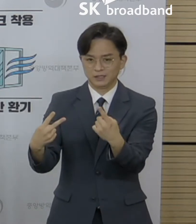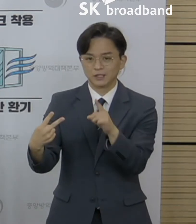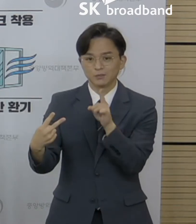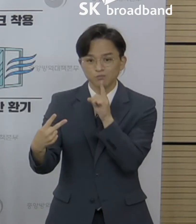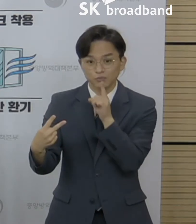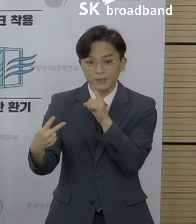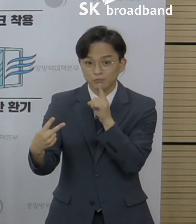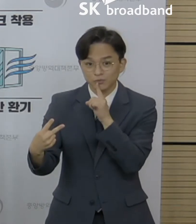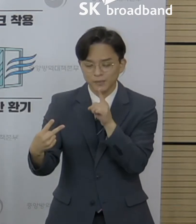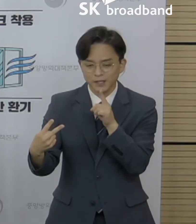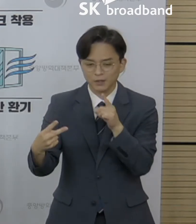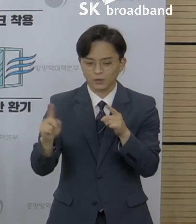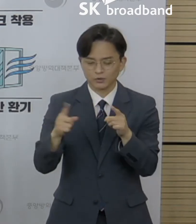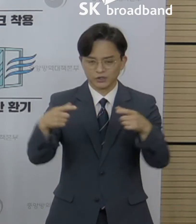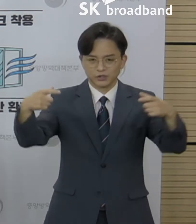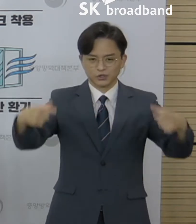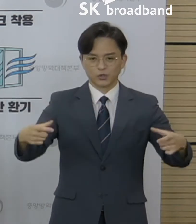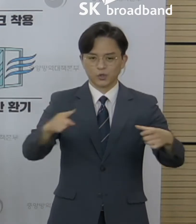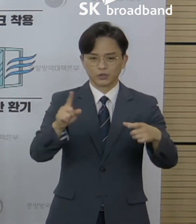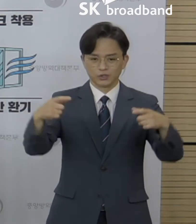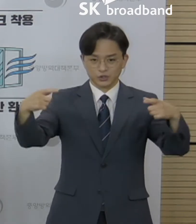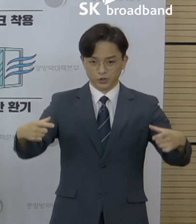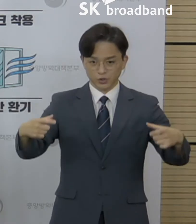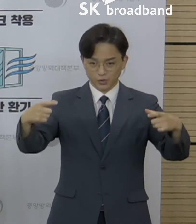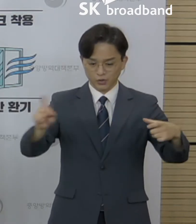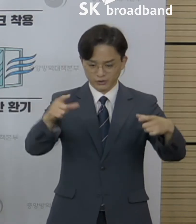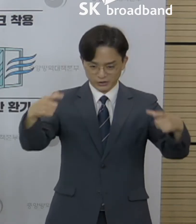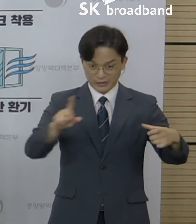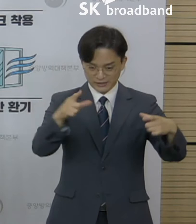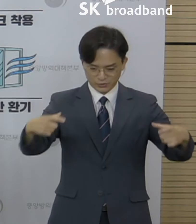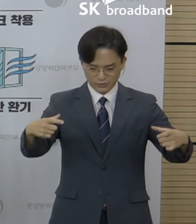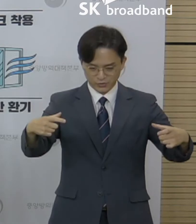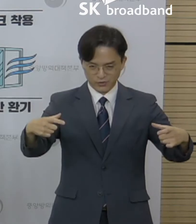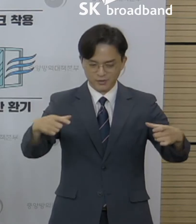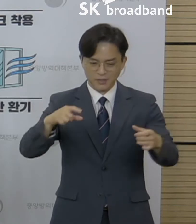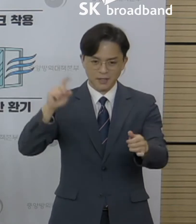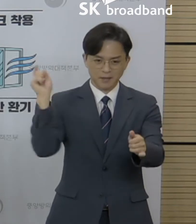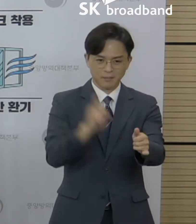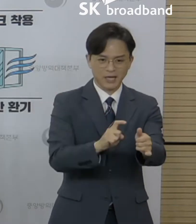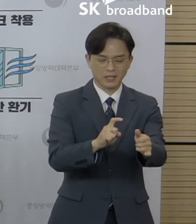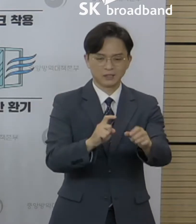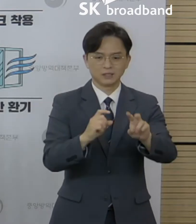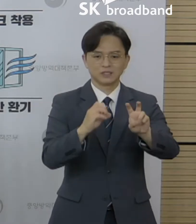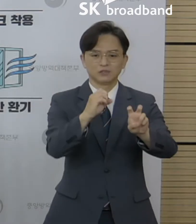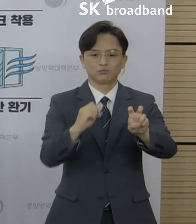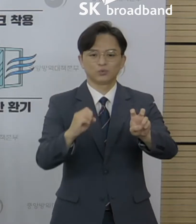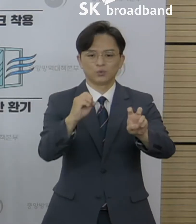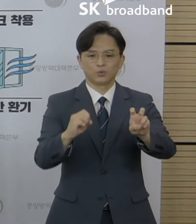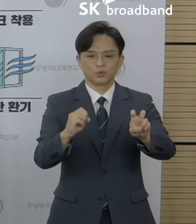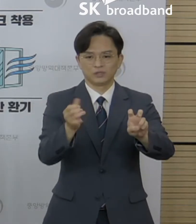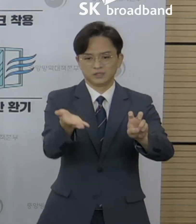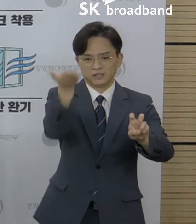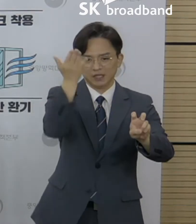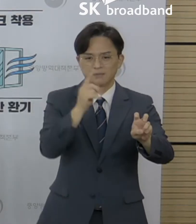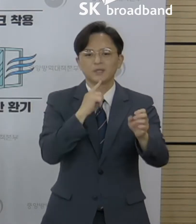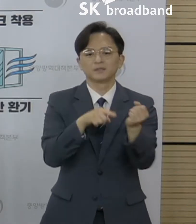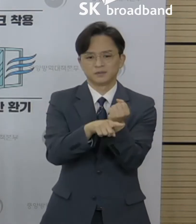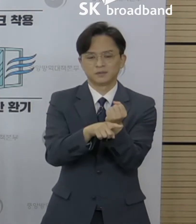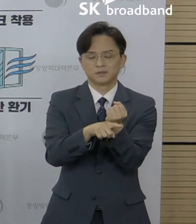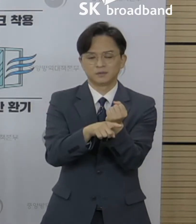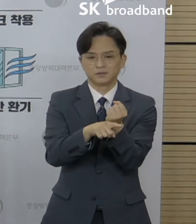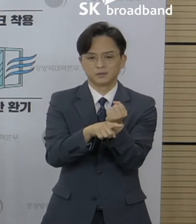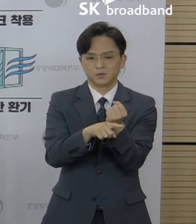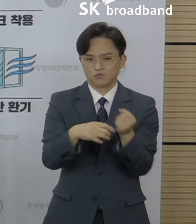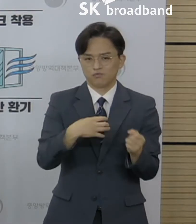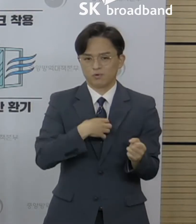이상이 균일하게 분포가 되어야 유행을 잠재울 수 있다는 정도의 수치이기 때문에, 만약 현재대로